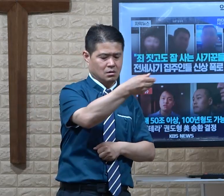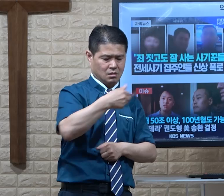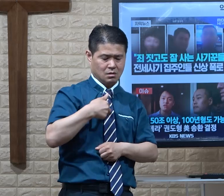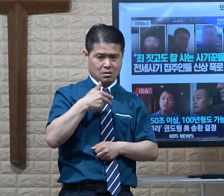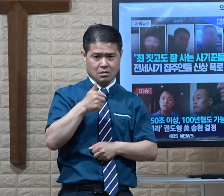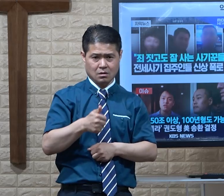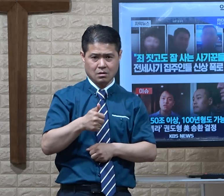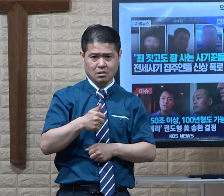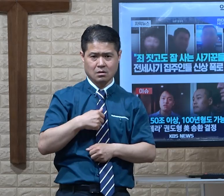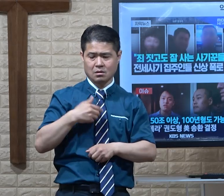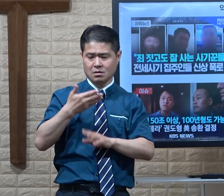계약을 하고